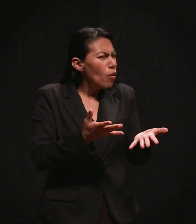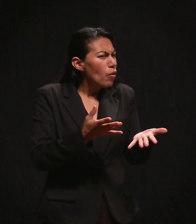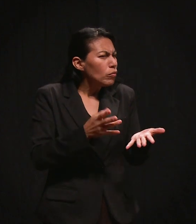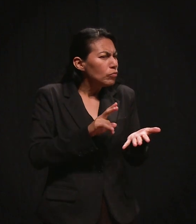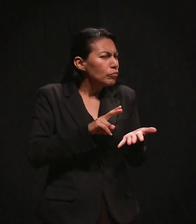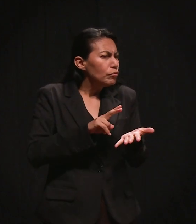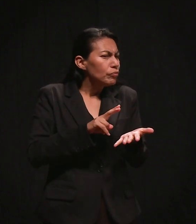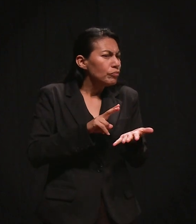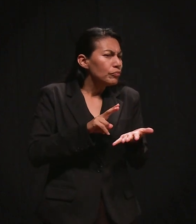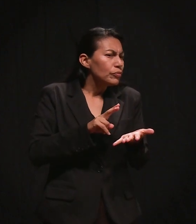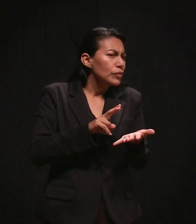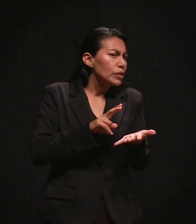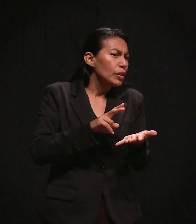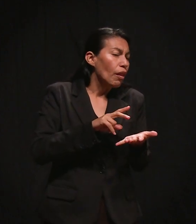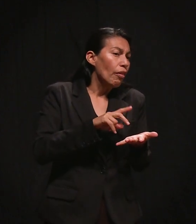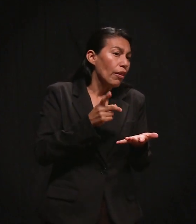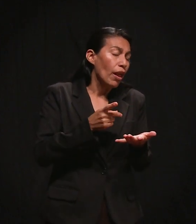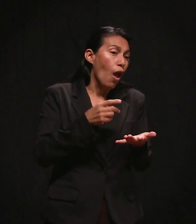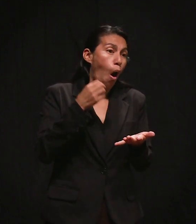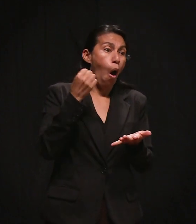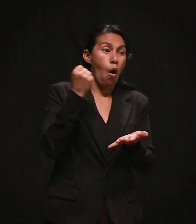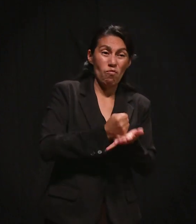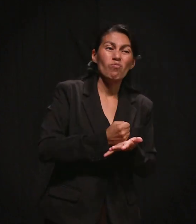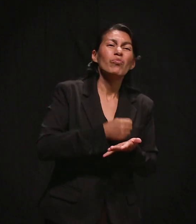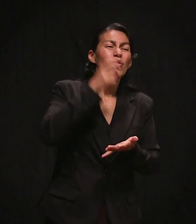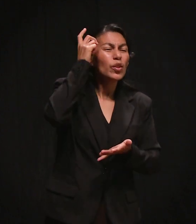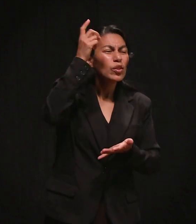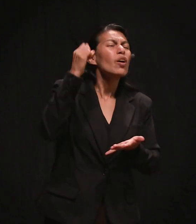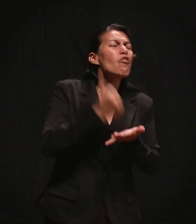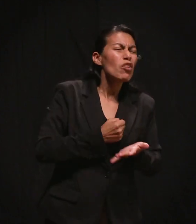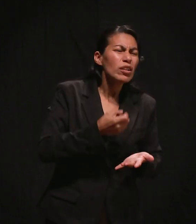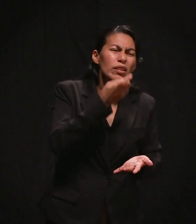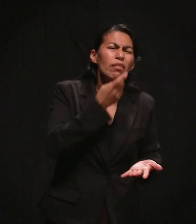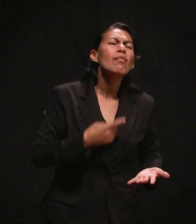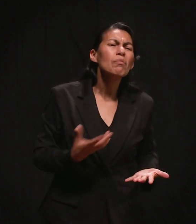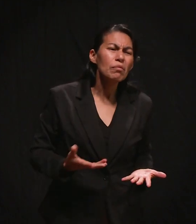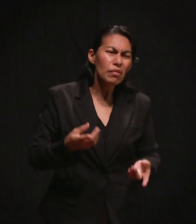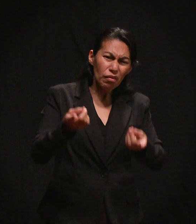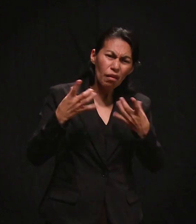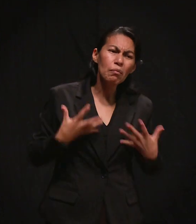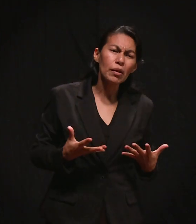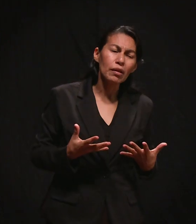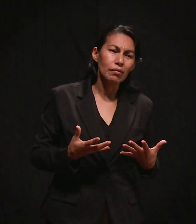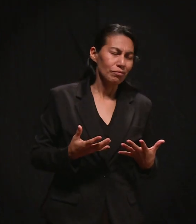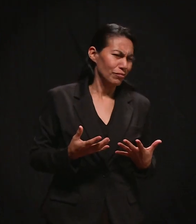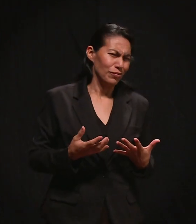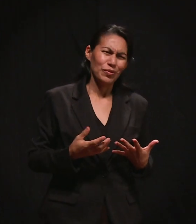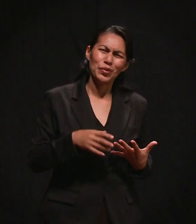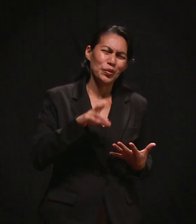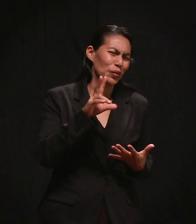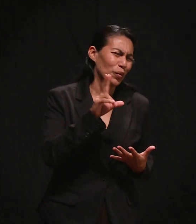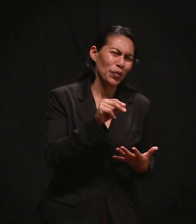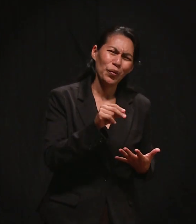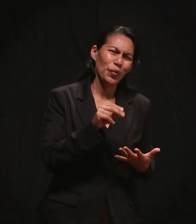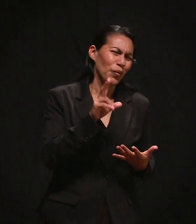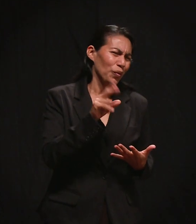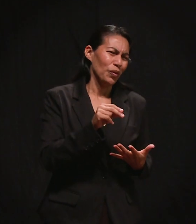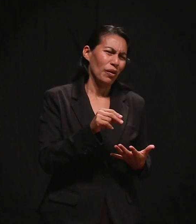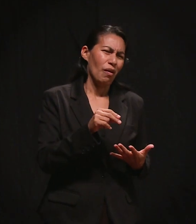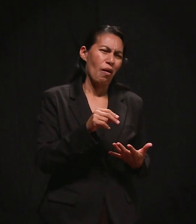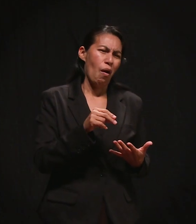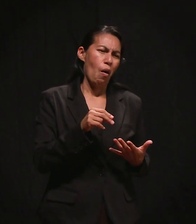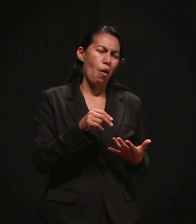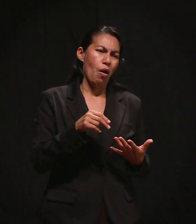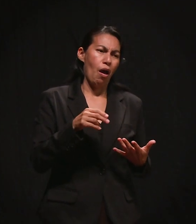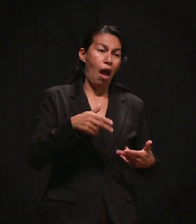doblarle el brazo a Dios para que te dé lo que tú le estás pidiendo. No No. es nada de eso, no es No una es. huelga de hambre